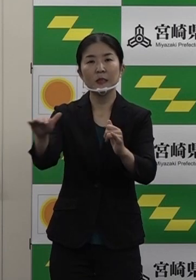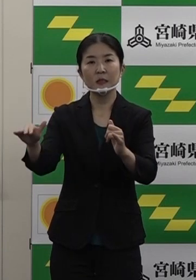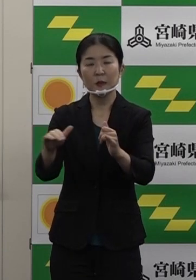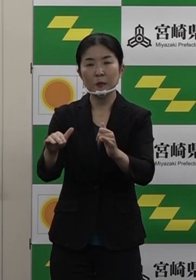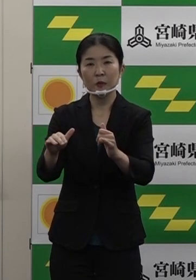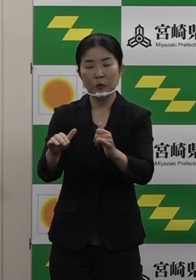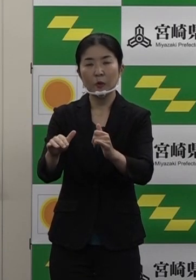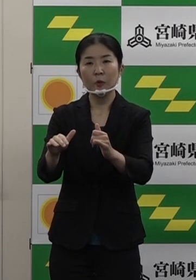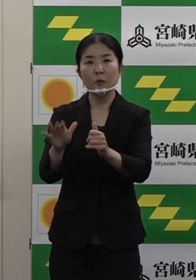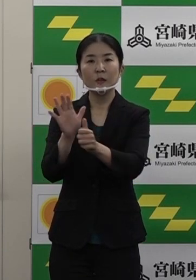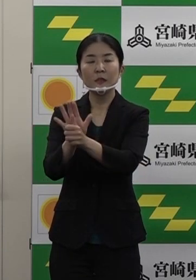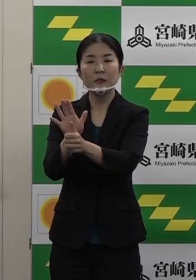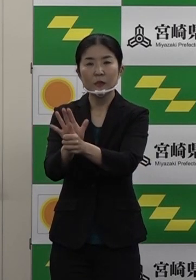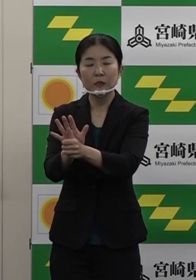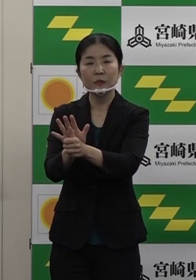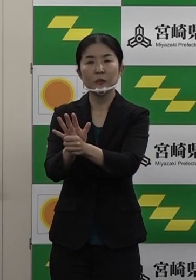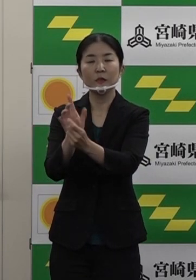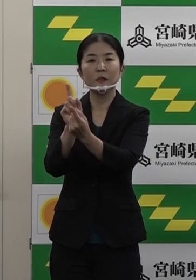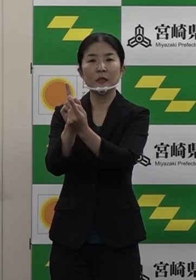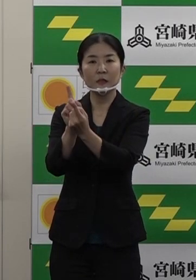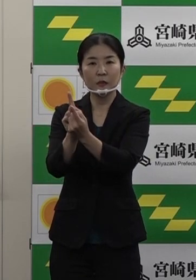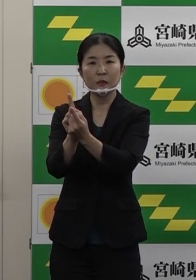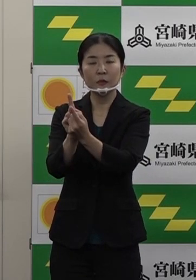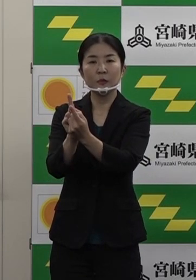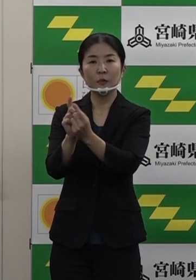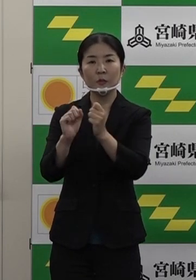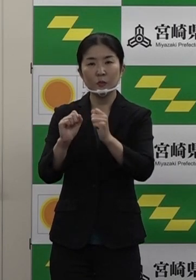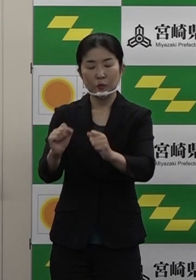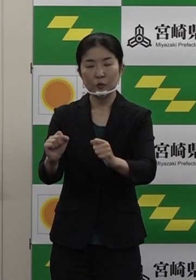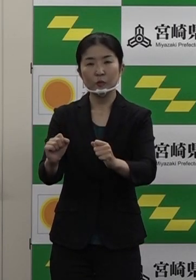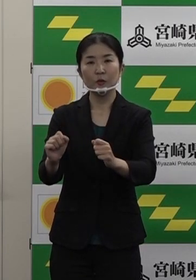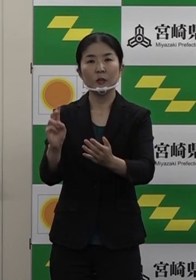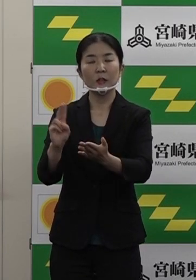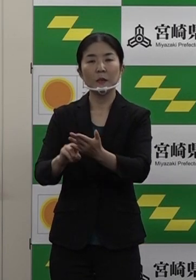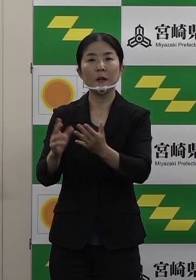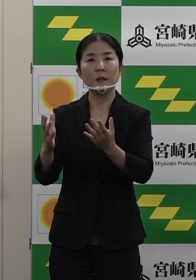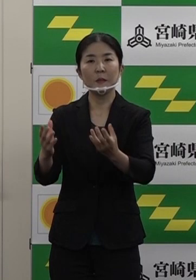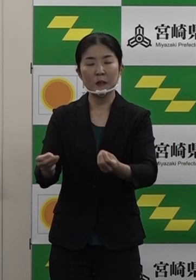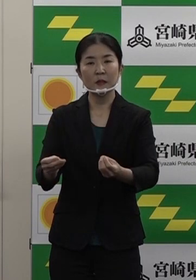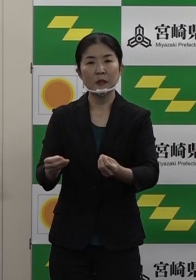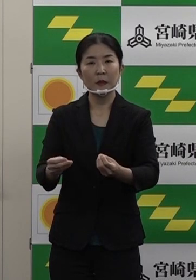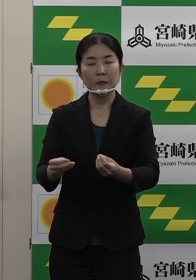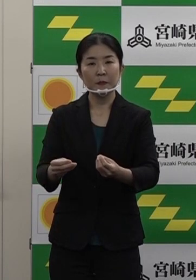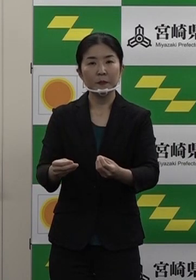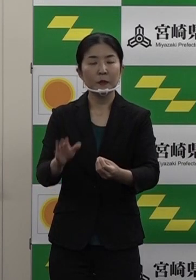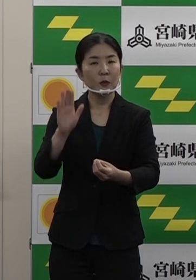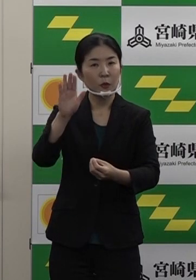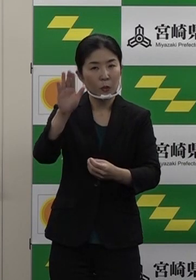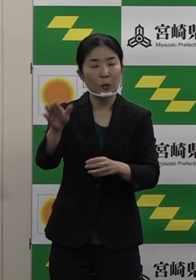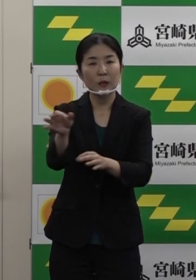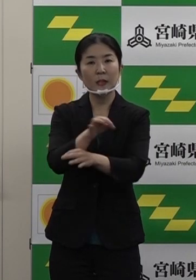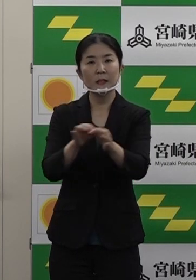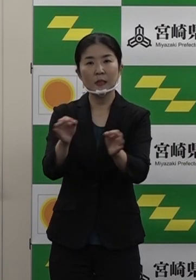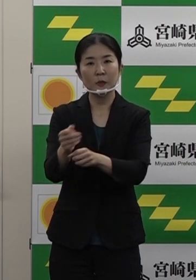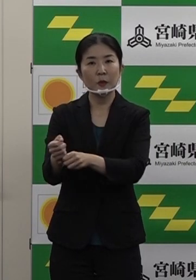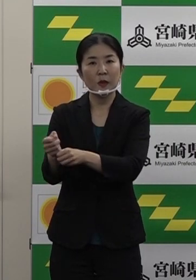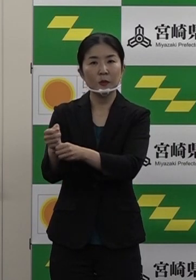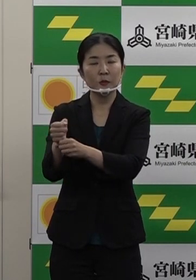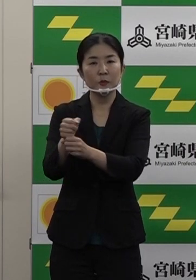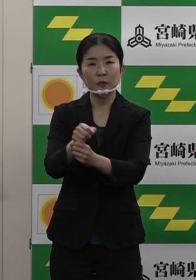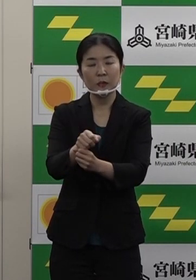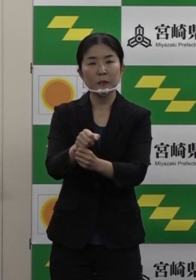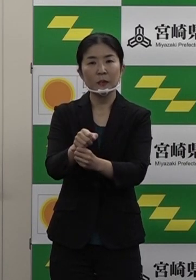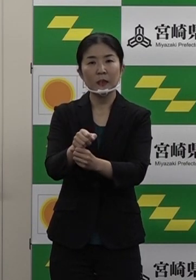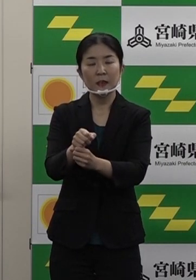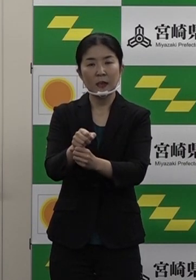継続を後押しする対策というものを打ったところでありますが、その後経済の回復に向けての動きというのはま